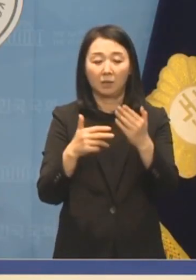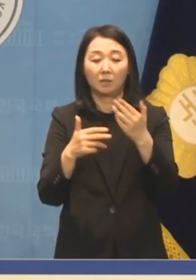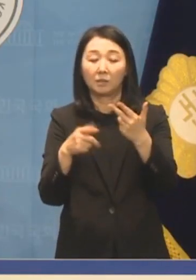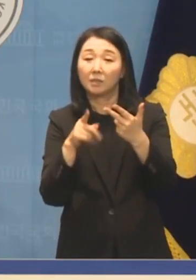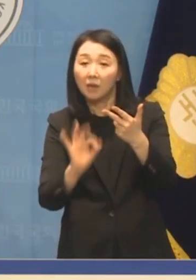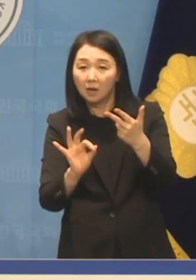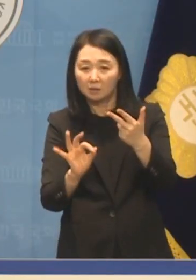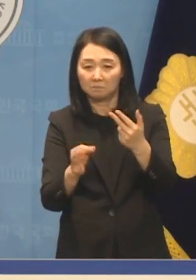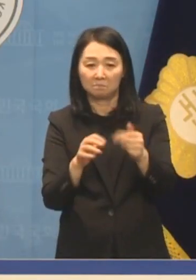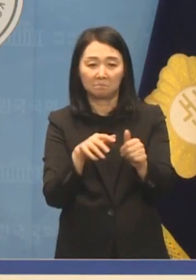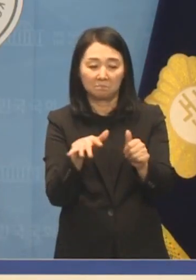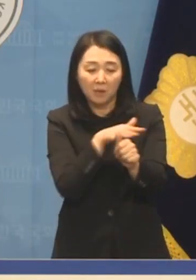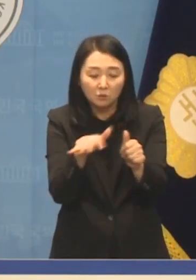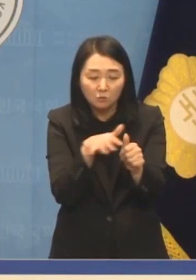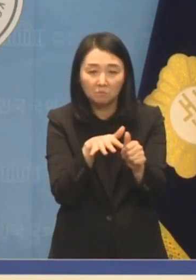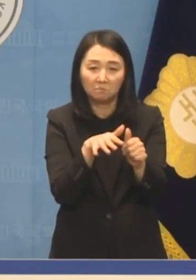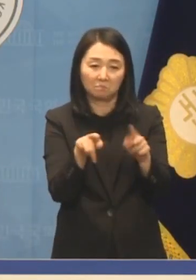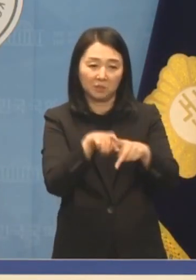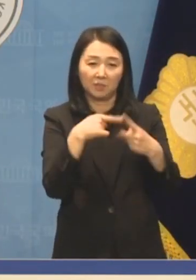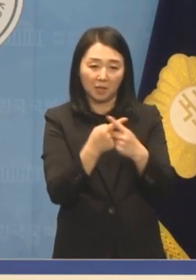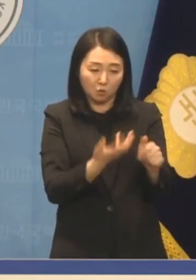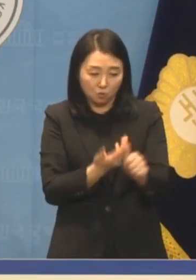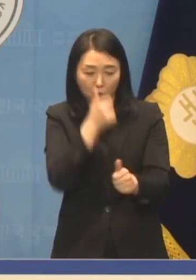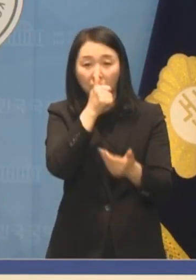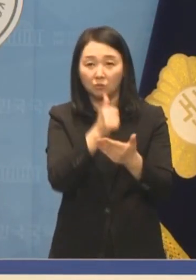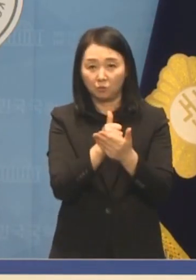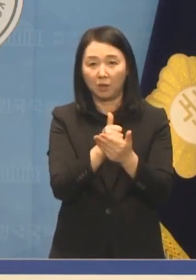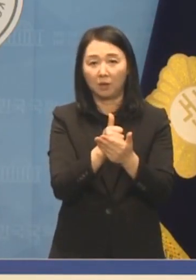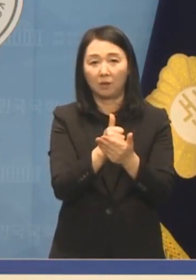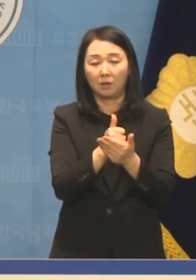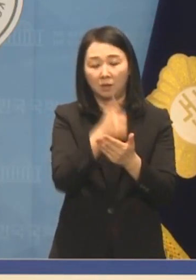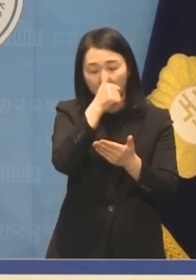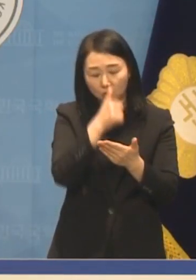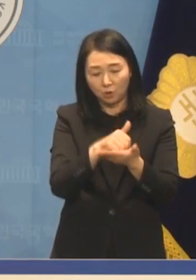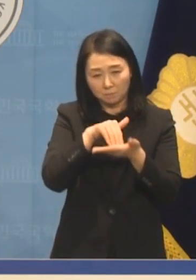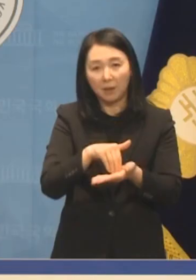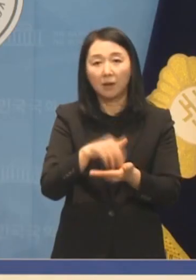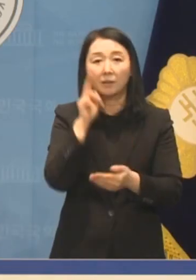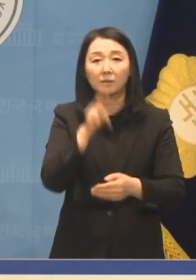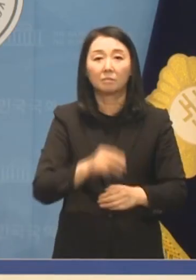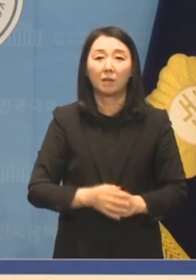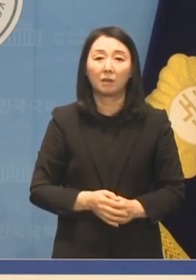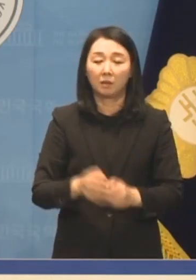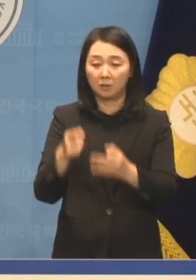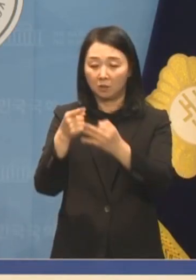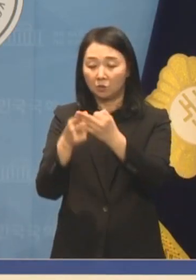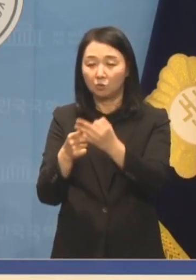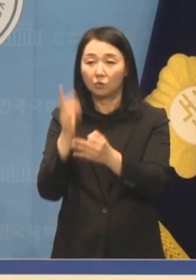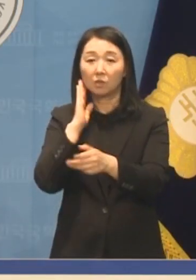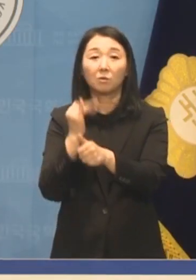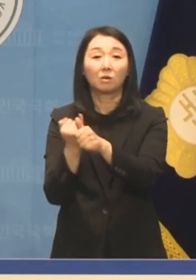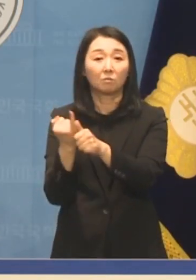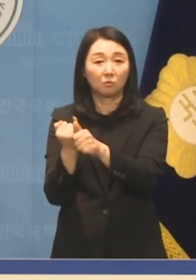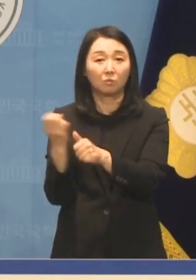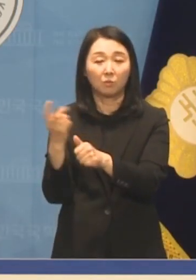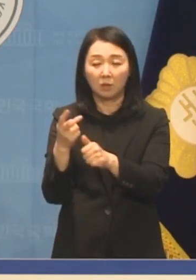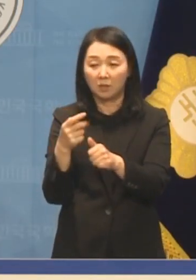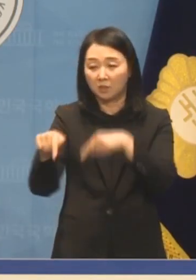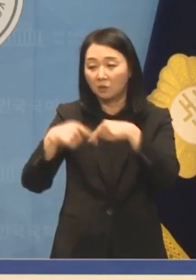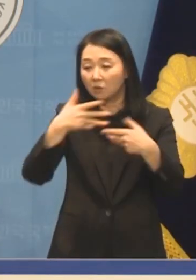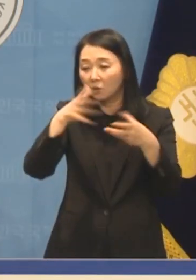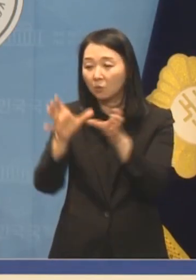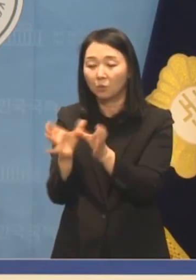및 이해유도죄에 해당합니다. 매우 중대한 범죄입니다. 또한 윤석열과 김건희는 사실상 정치